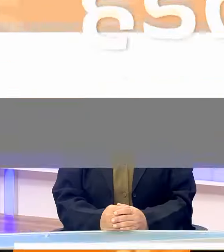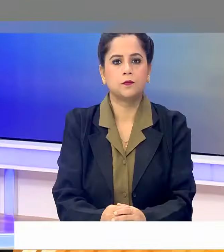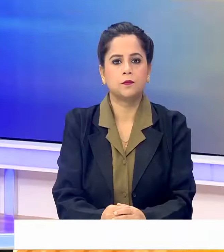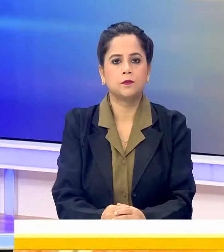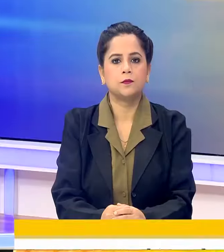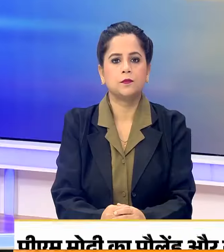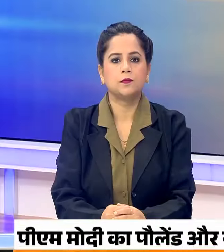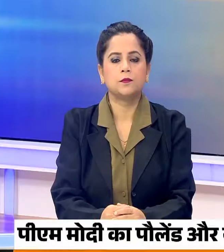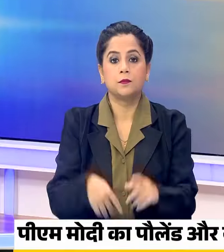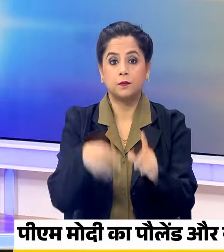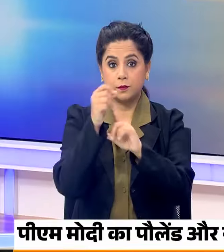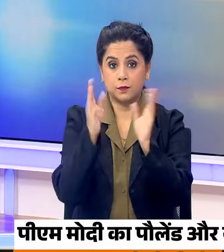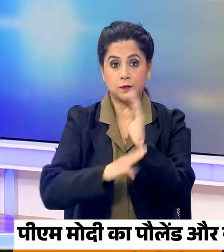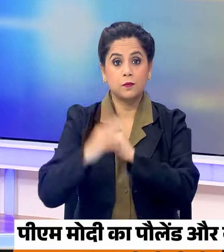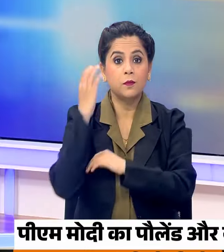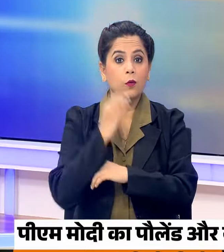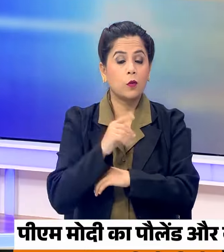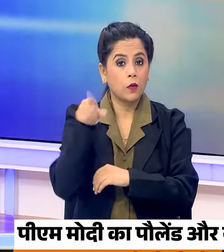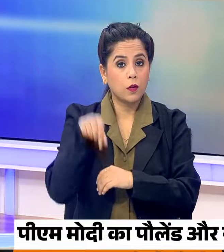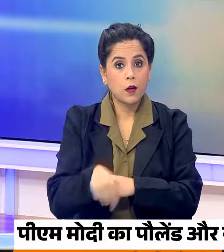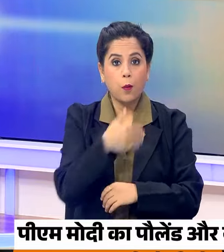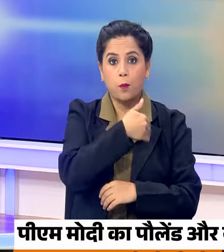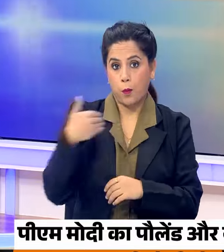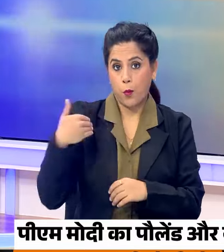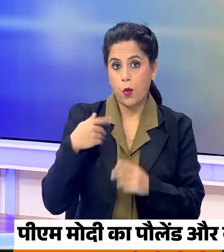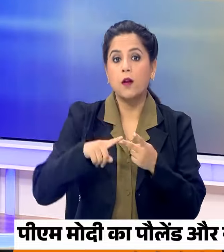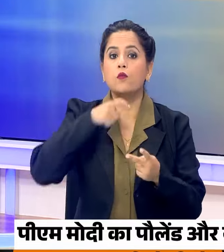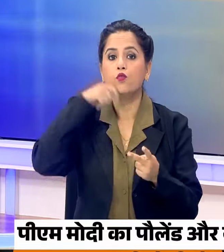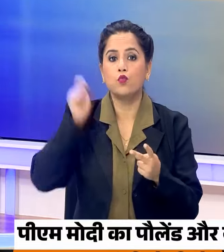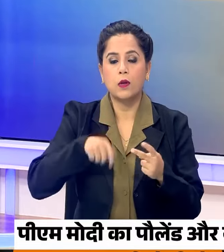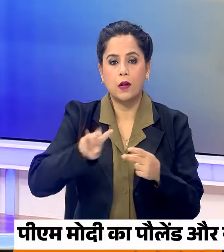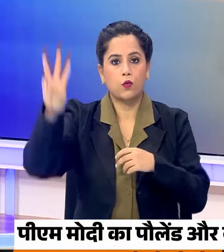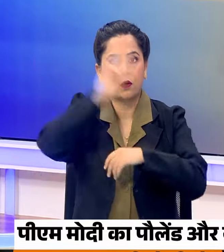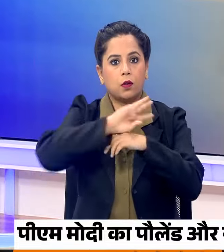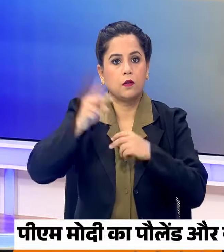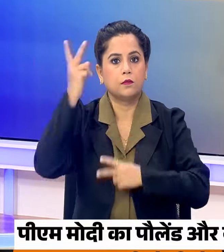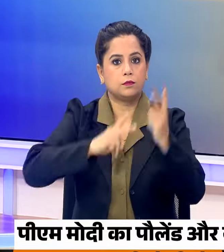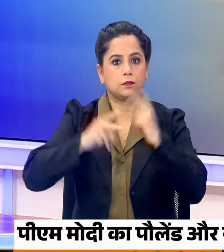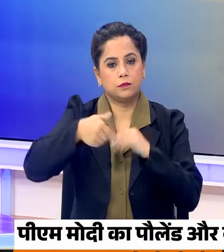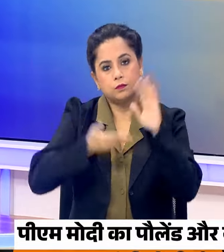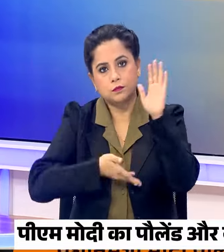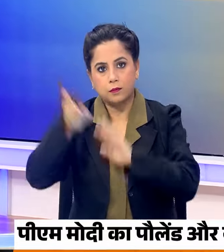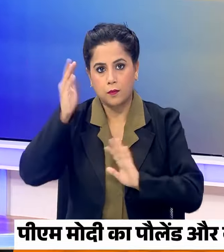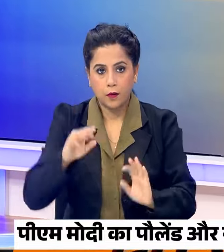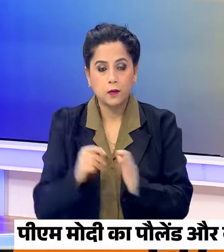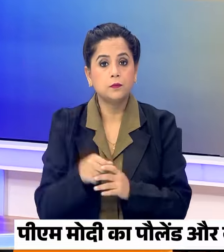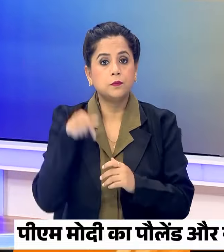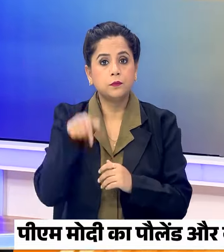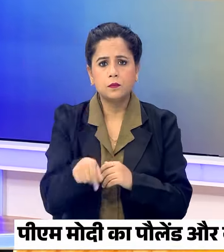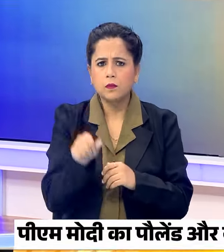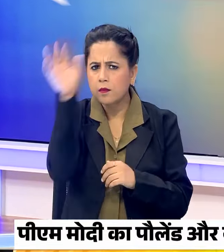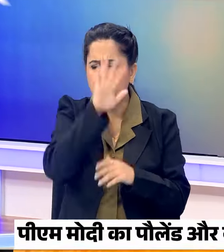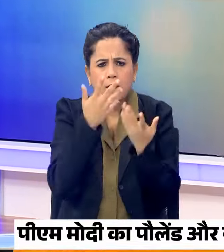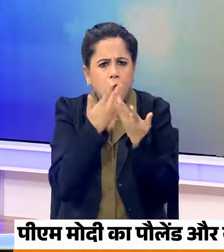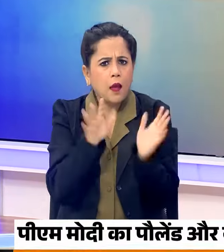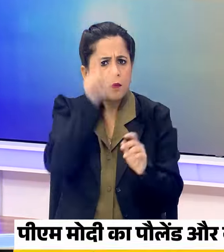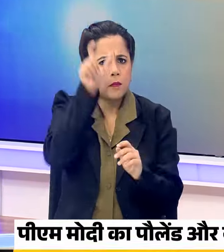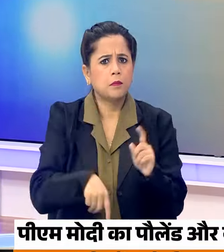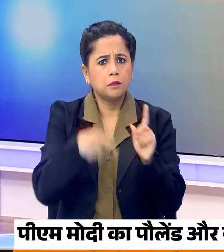साथ प्रधानमंत्री नरेंद्र मोदी पोलैंड और यूक्रेन की तीन दिवसीय यात्रा पर होंगे रवाना यह किसी भी